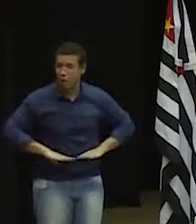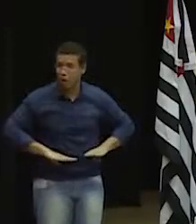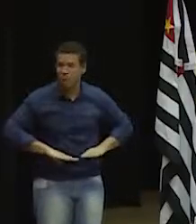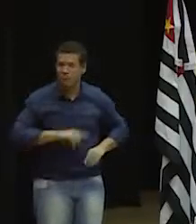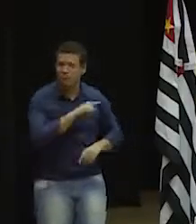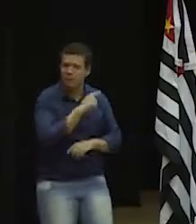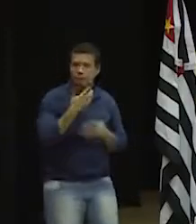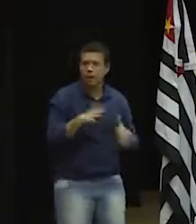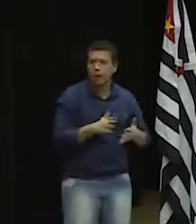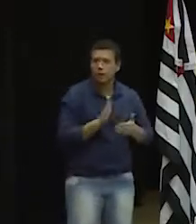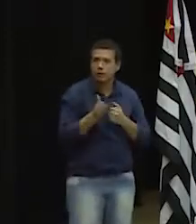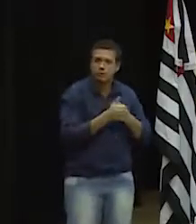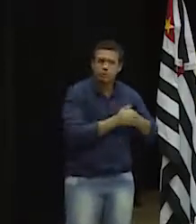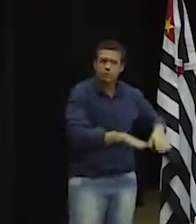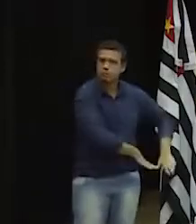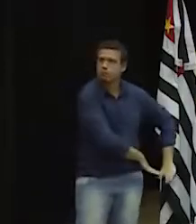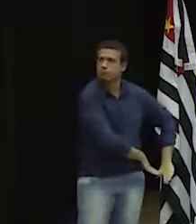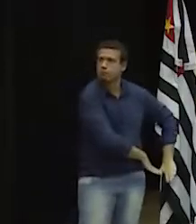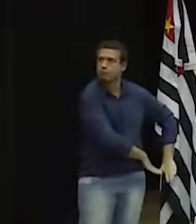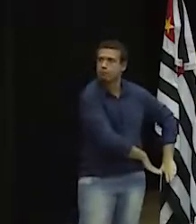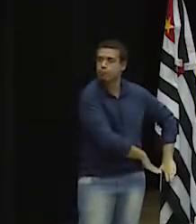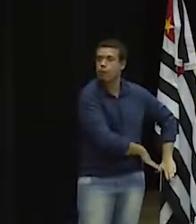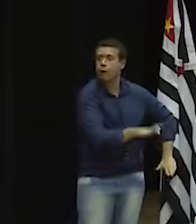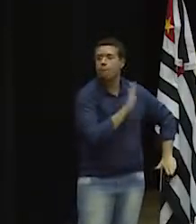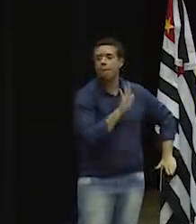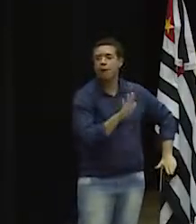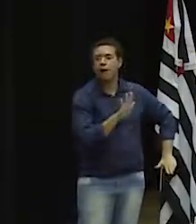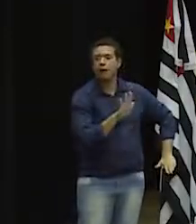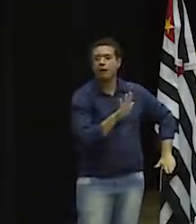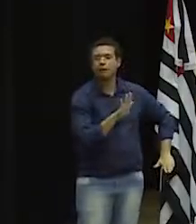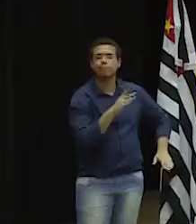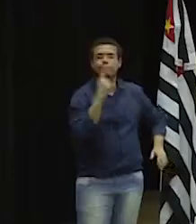urso é esfomeado. Então ele esconde o morango, a história toda,